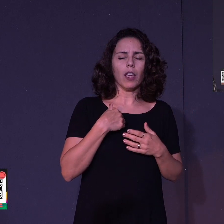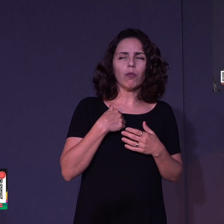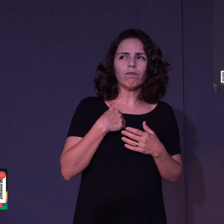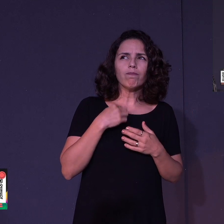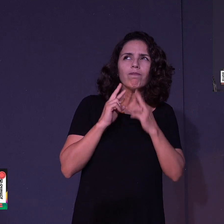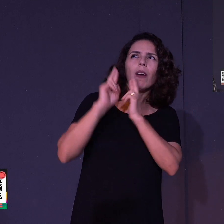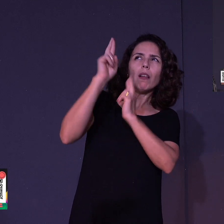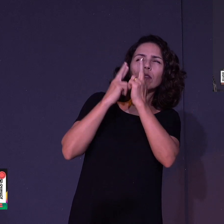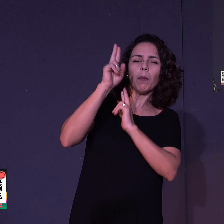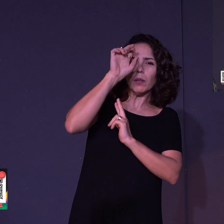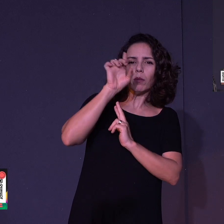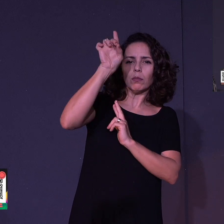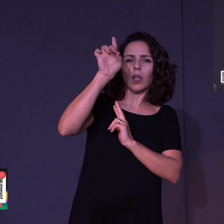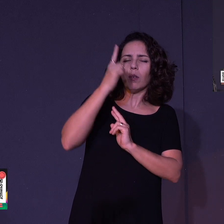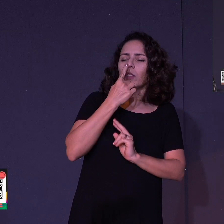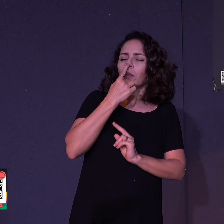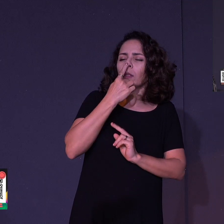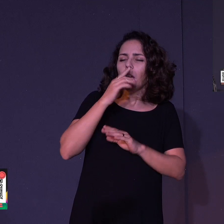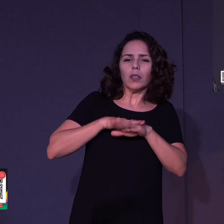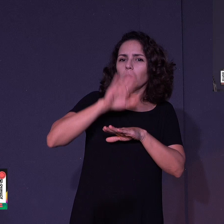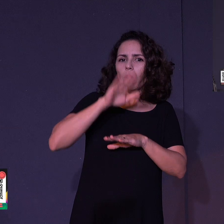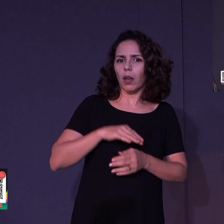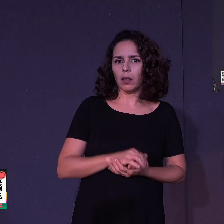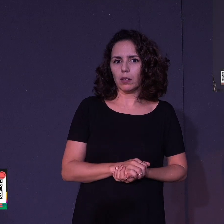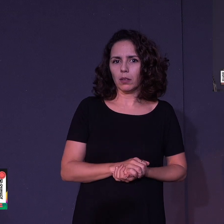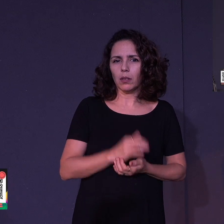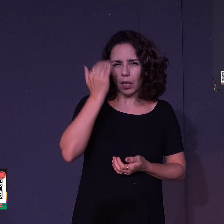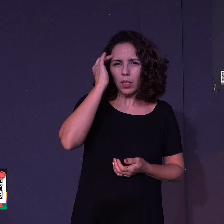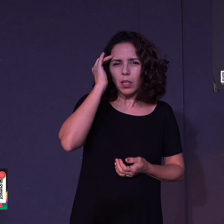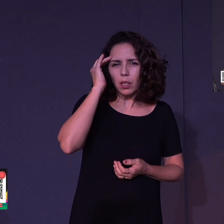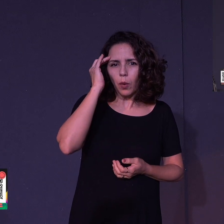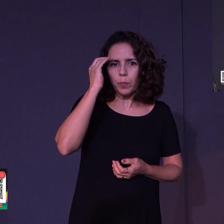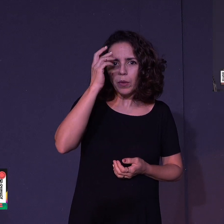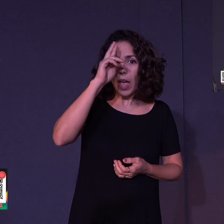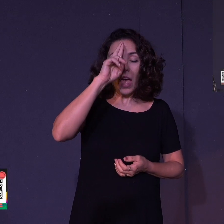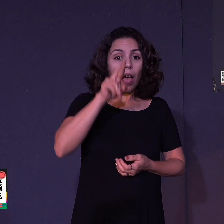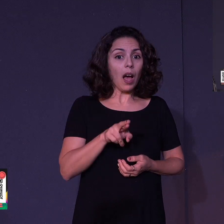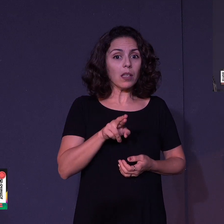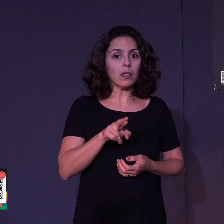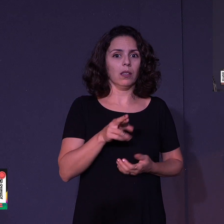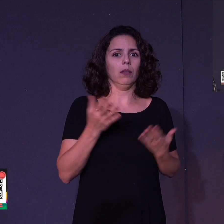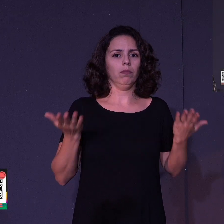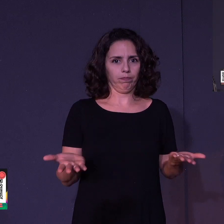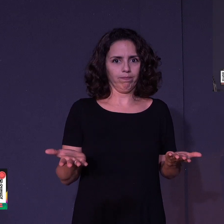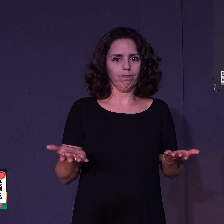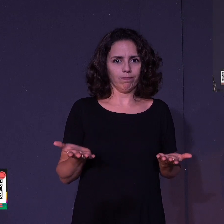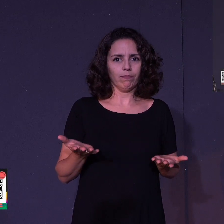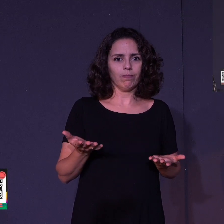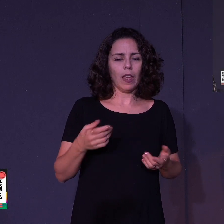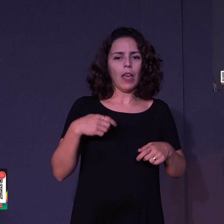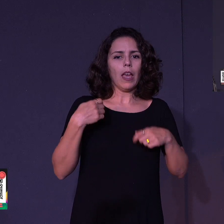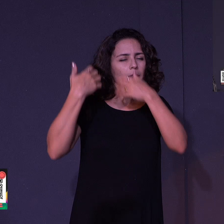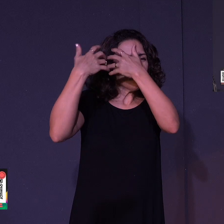forma, aplicando espiritualmente um raciocínio espiritual, algo que vem do céu, sobre cada situação que eu viva, eu